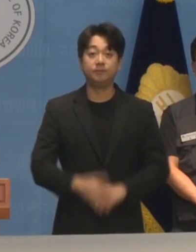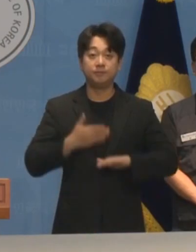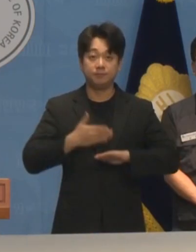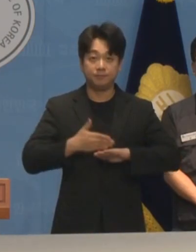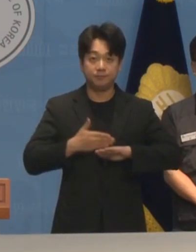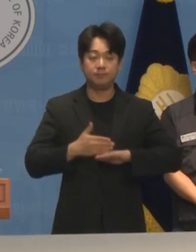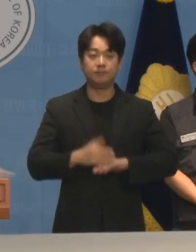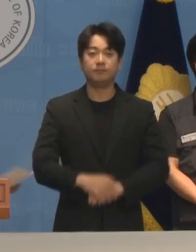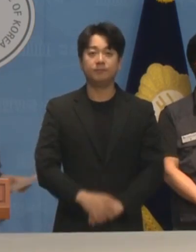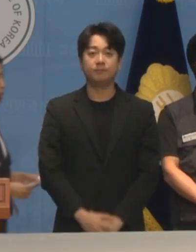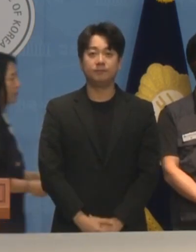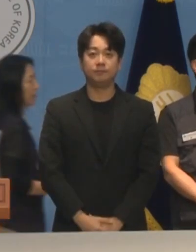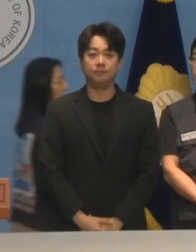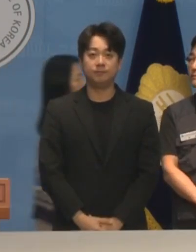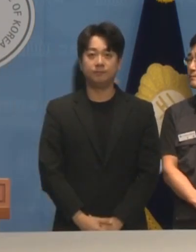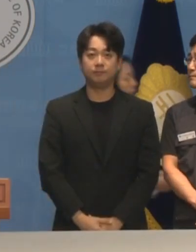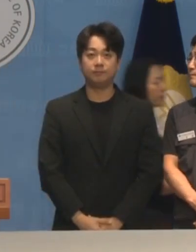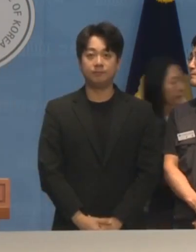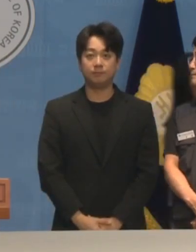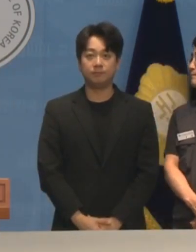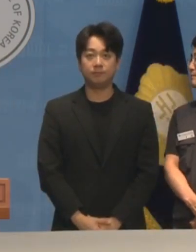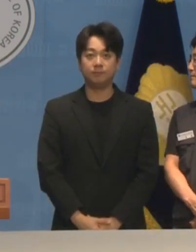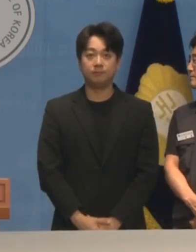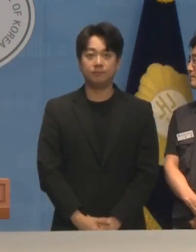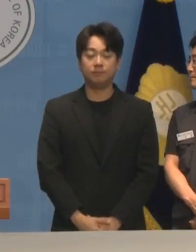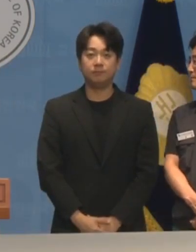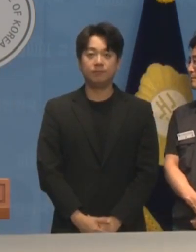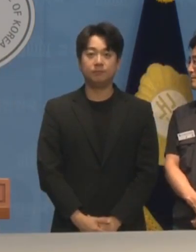감사합니다. 기자회견문 낭독.